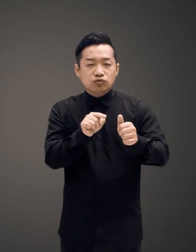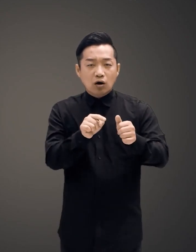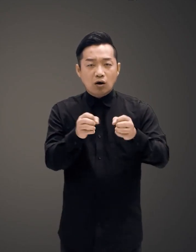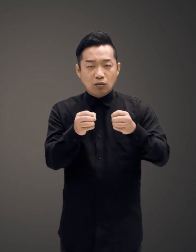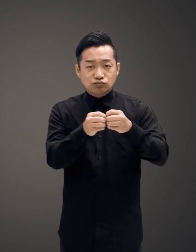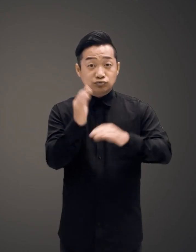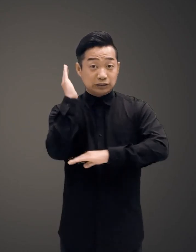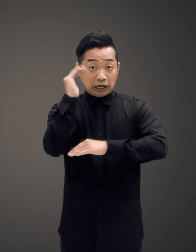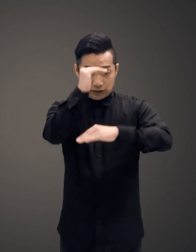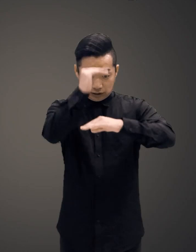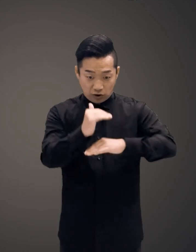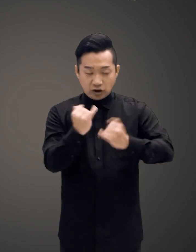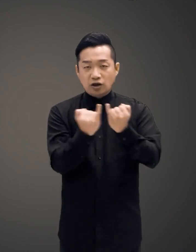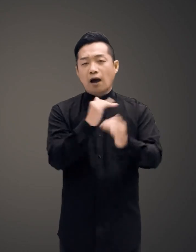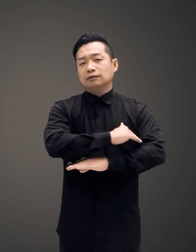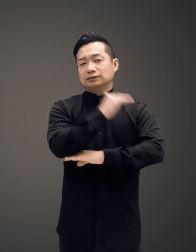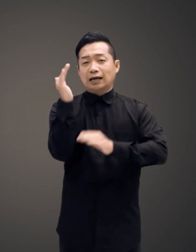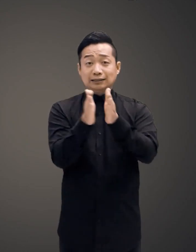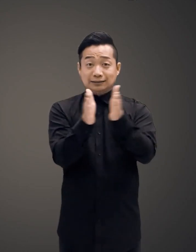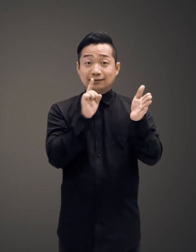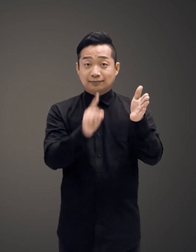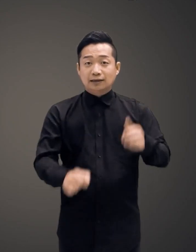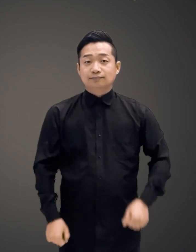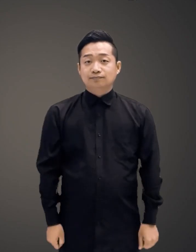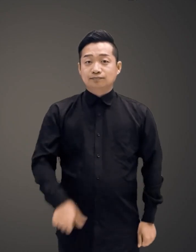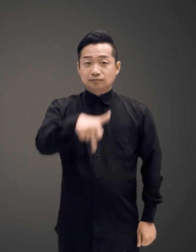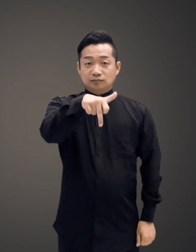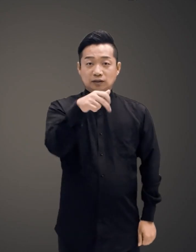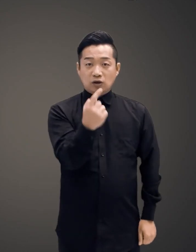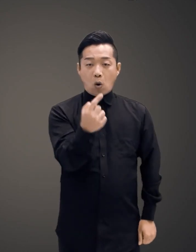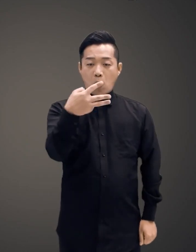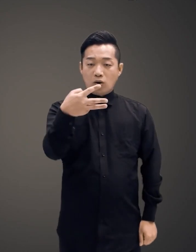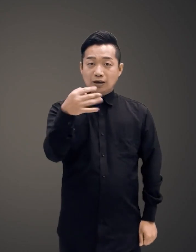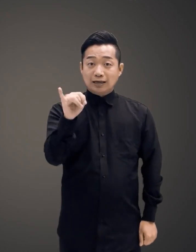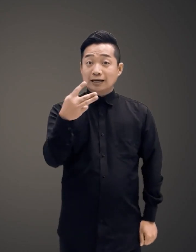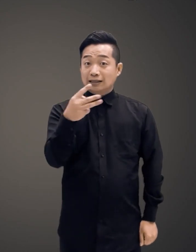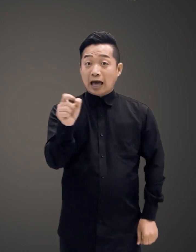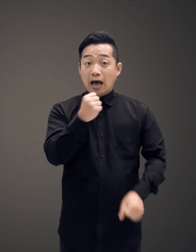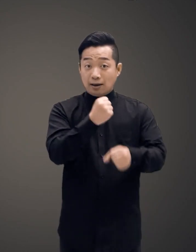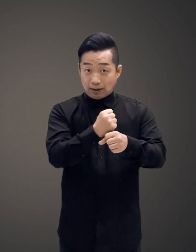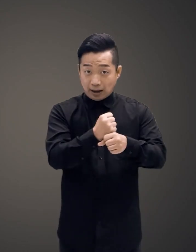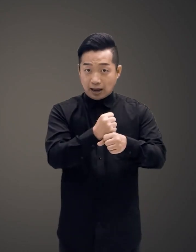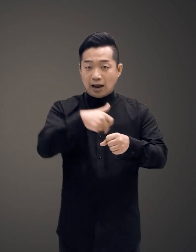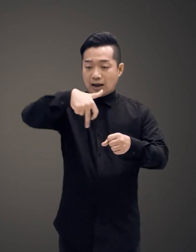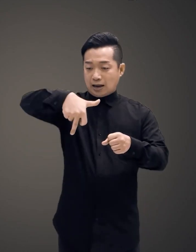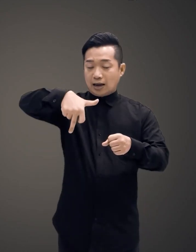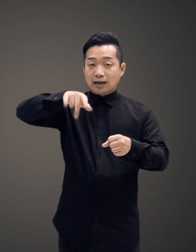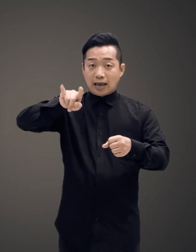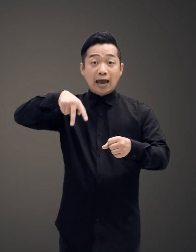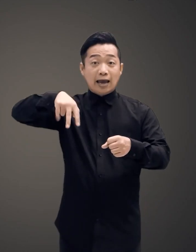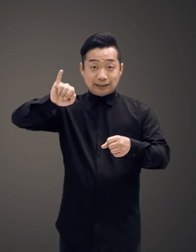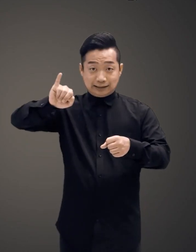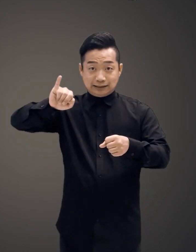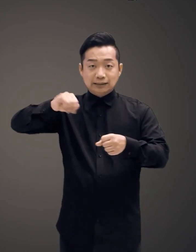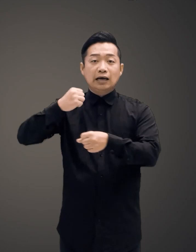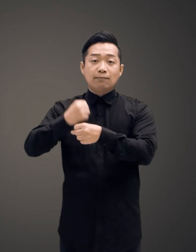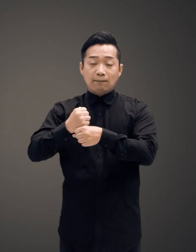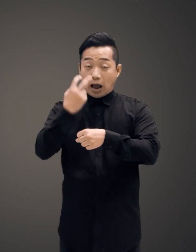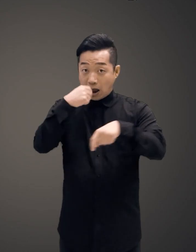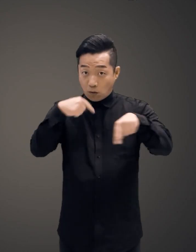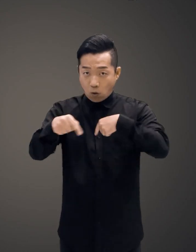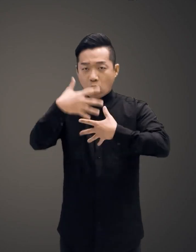문학 속 여성 서사의 지평을 열다. 마이클 코리타 각본, 캐시 슐만 제작으로 영화화 확정.